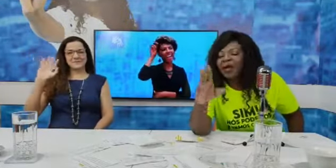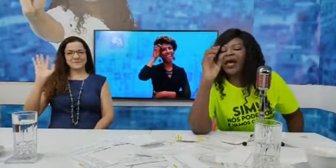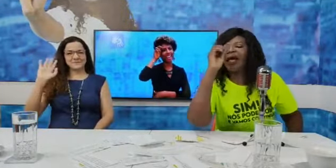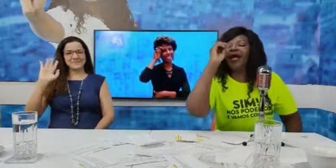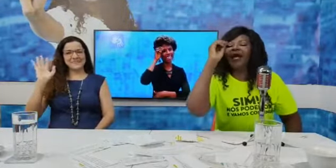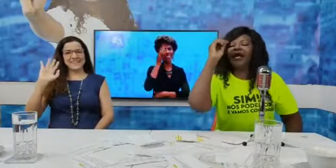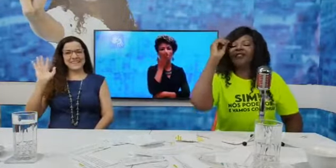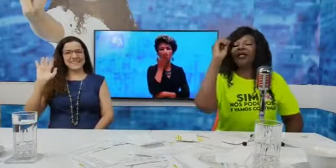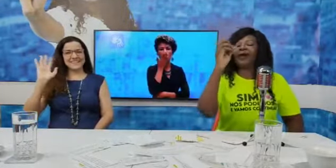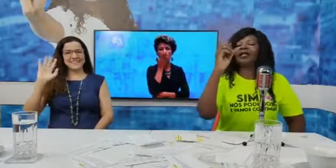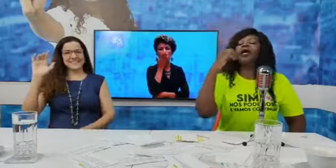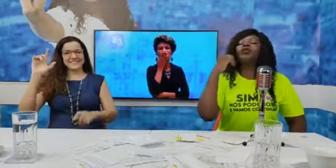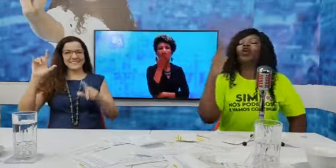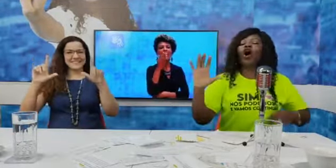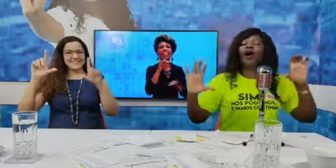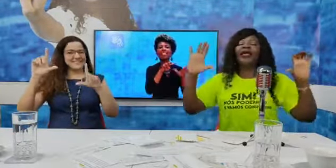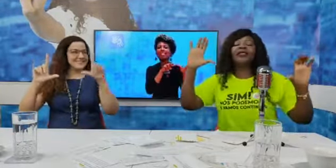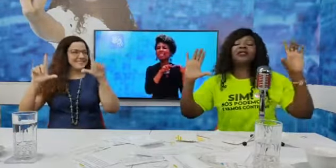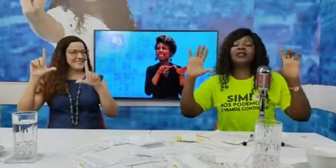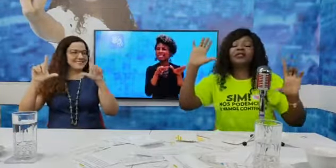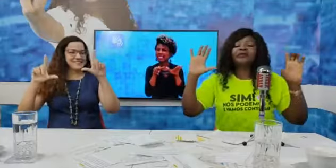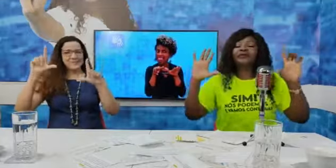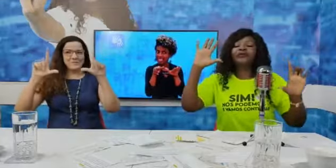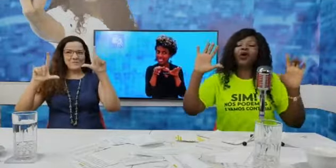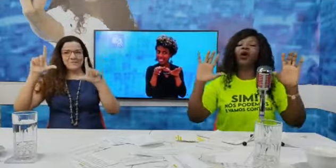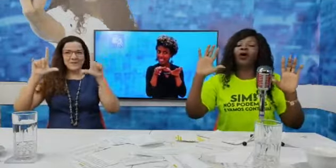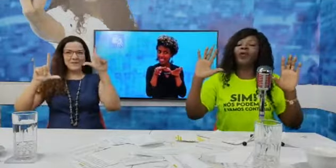próxima semana, nós...